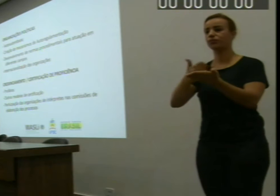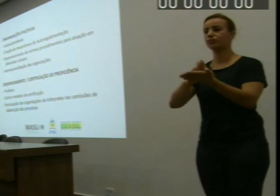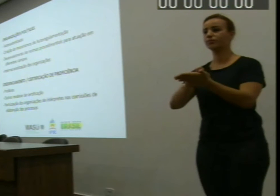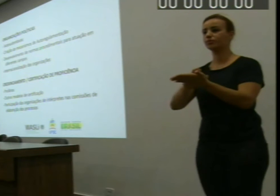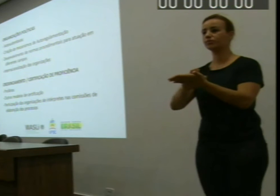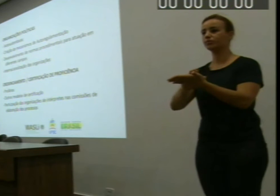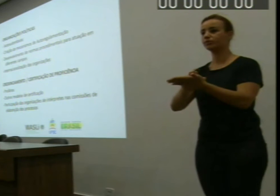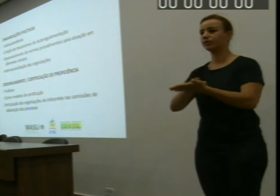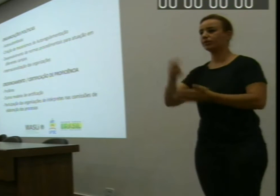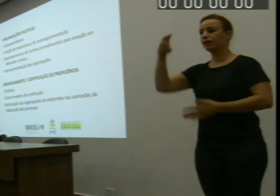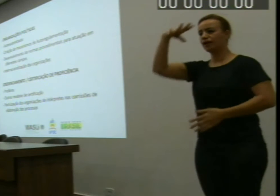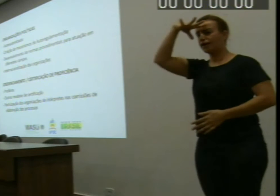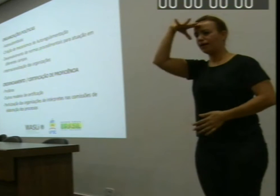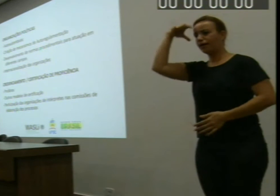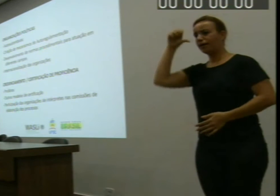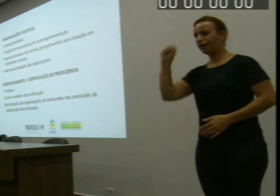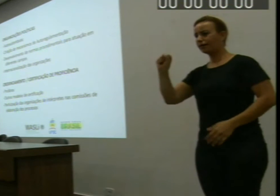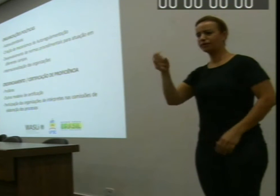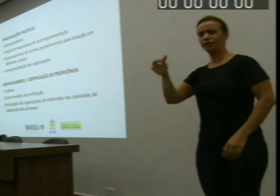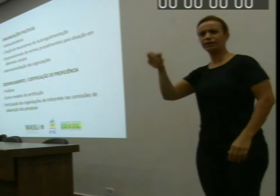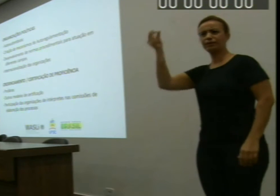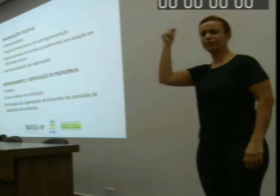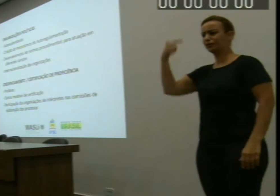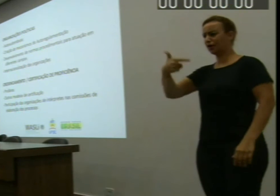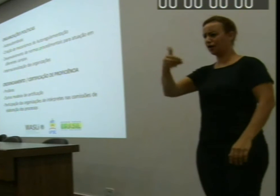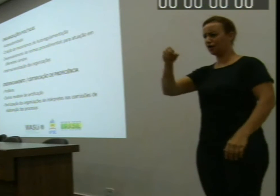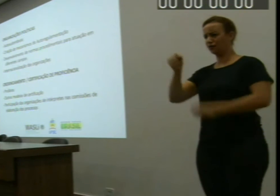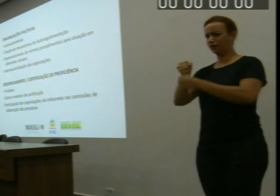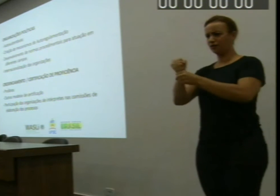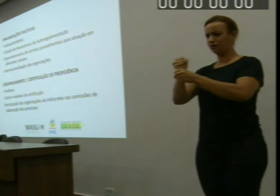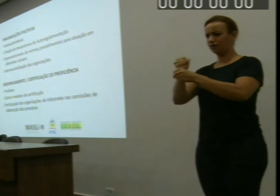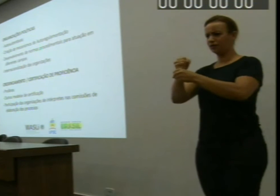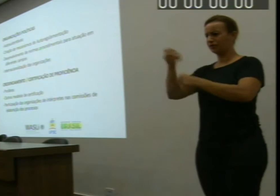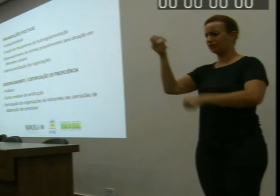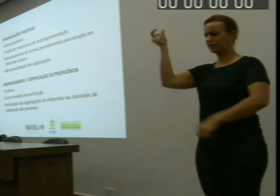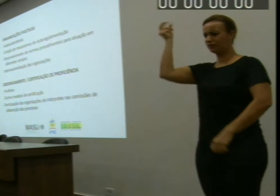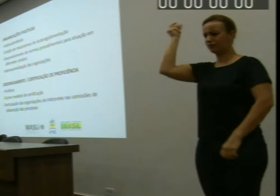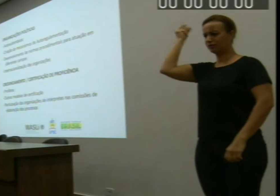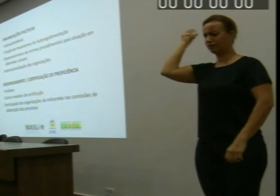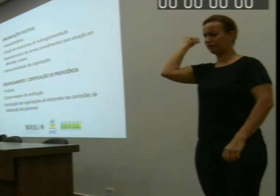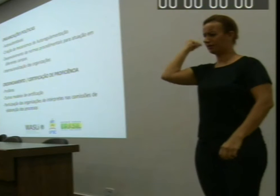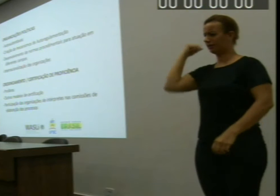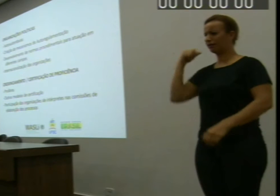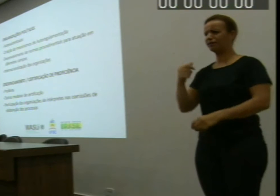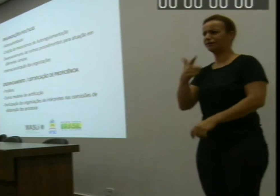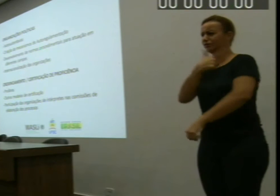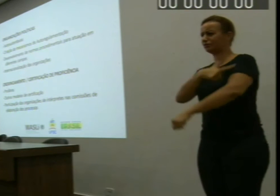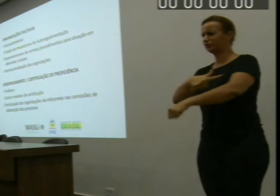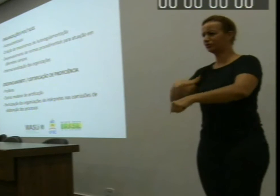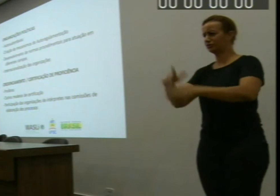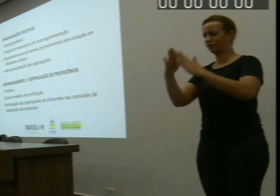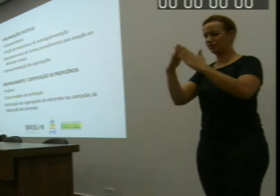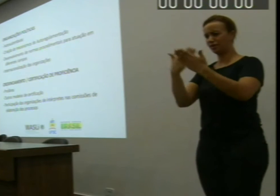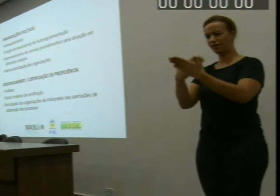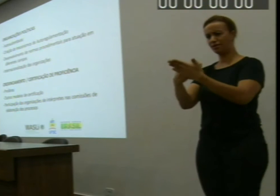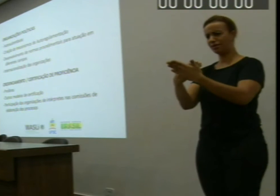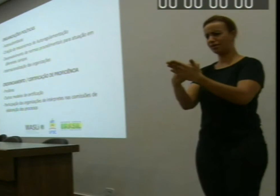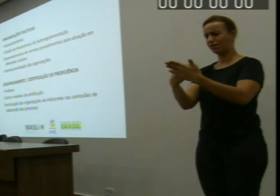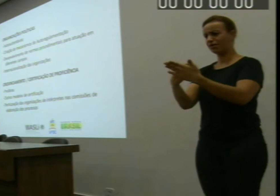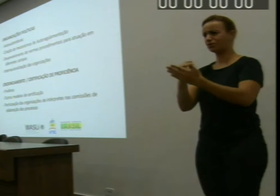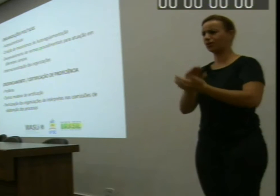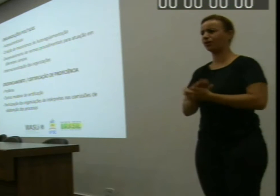realidade aqui no Mato Grosso do Sul há muitos anos há 20 anos porque a gente foi o primeiro estado a ter intérpretes educacionais em sala de aula hum